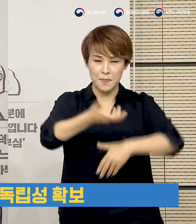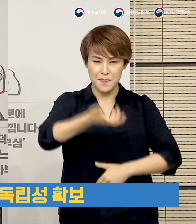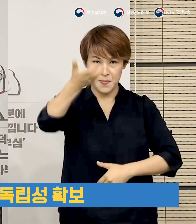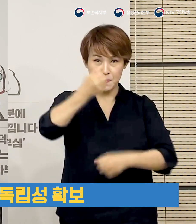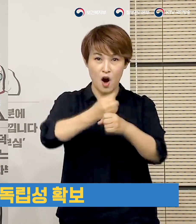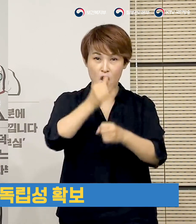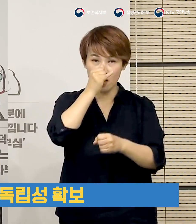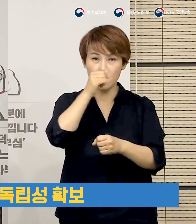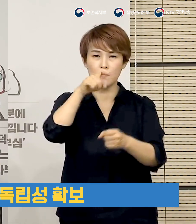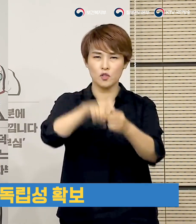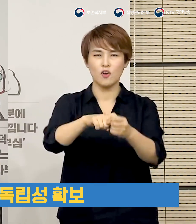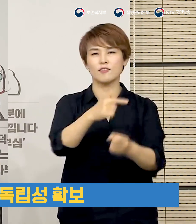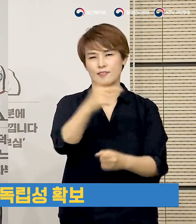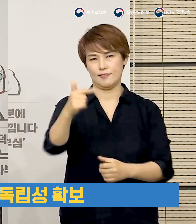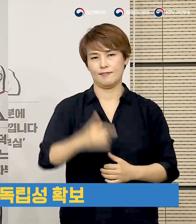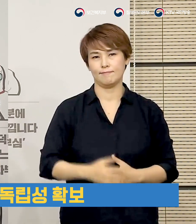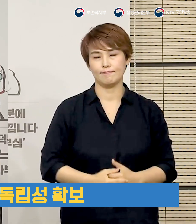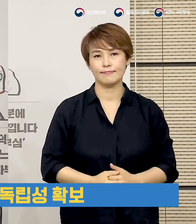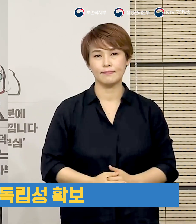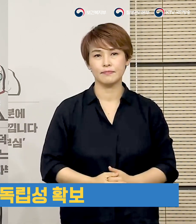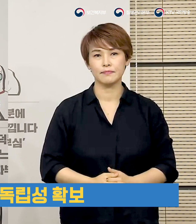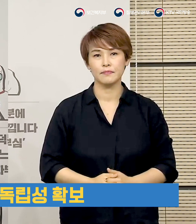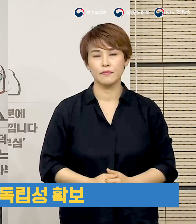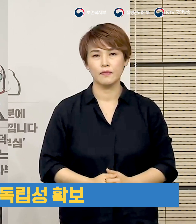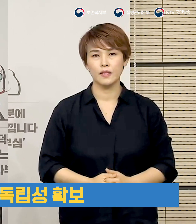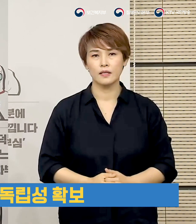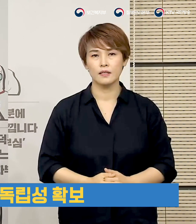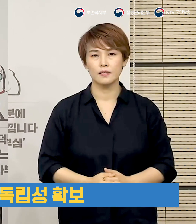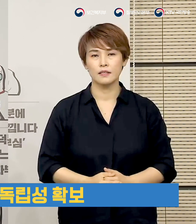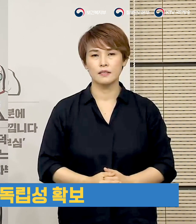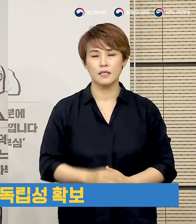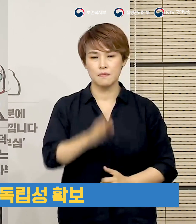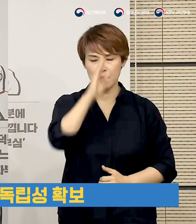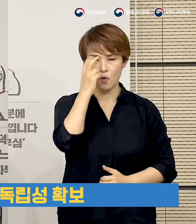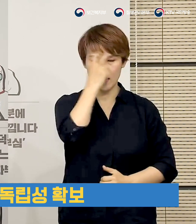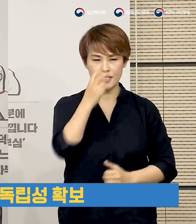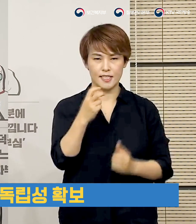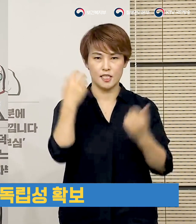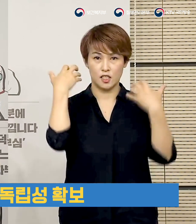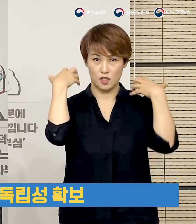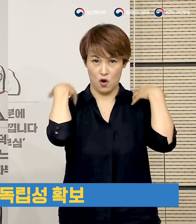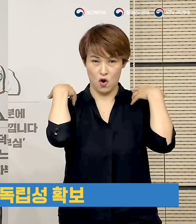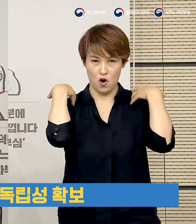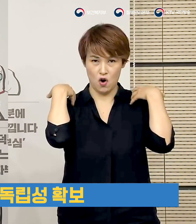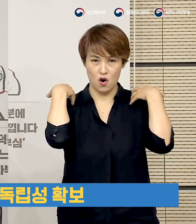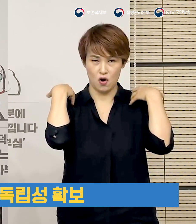될 것 같고요. 그리고 거기에 따라서 저희가 지금 질병관리청으로 승격됨에 따라